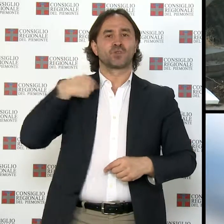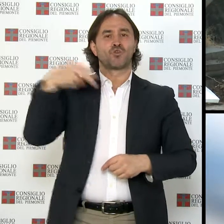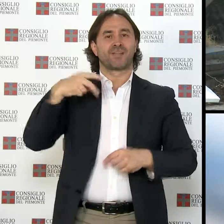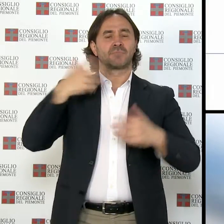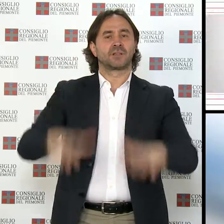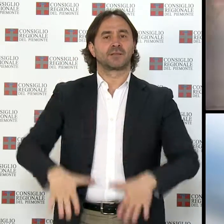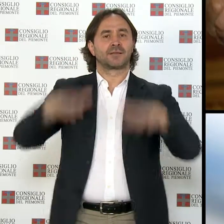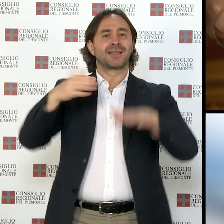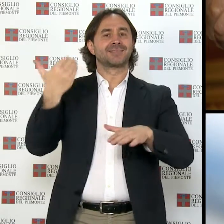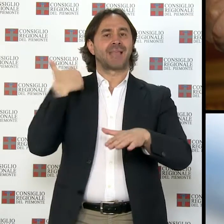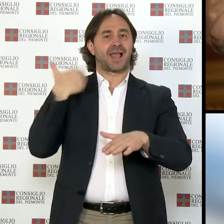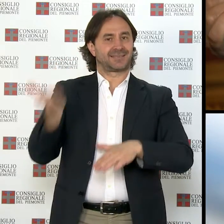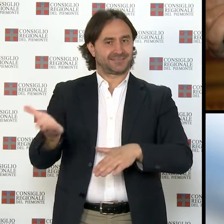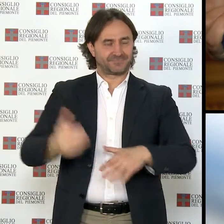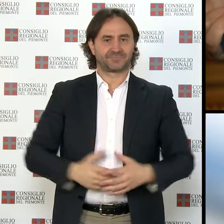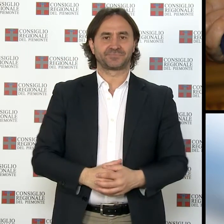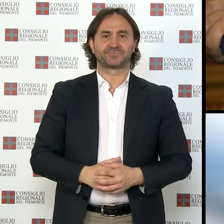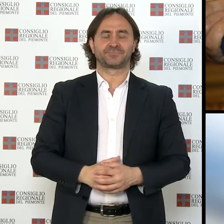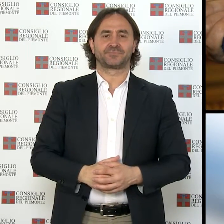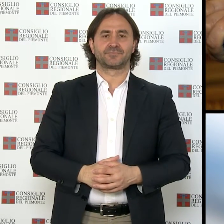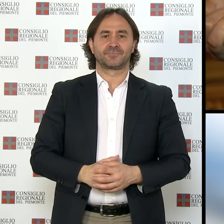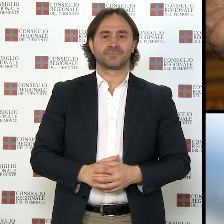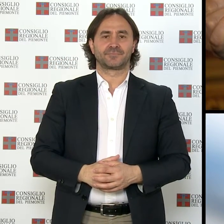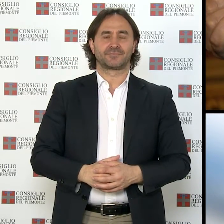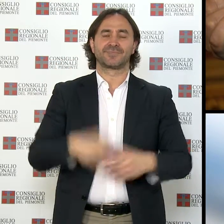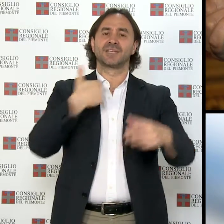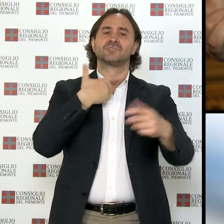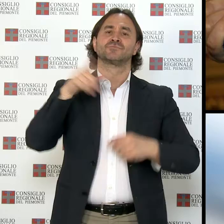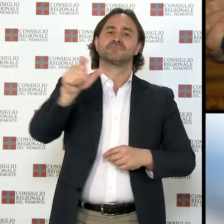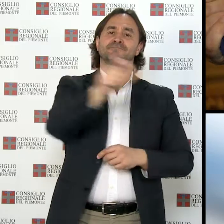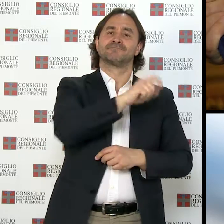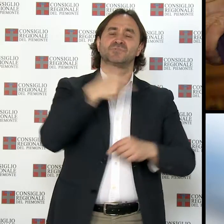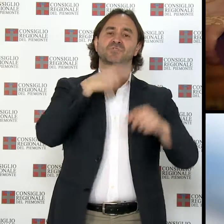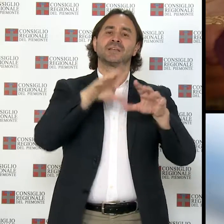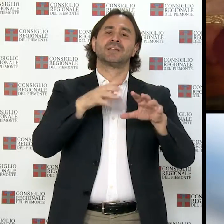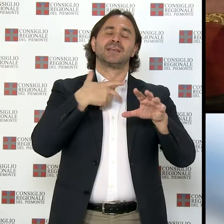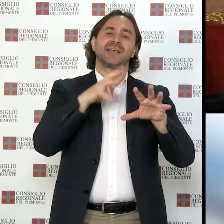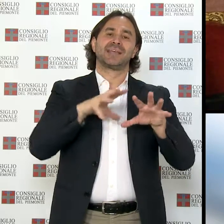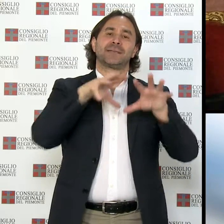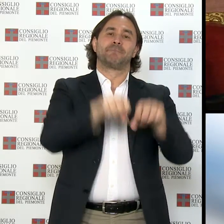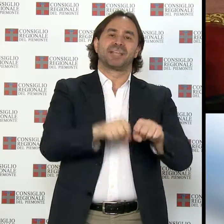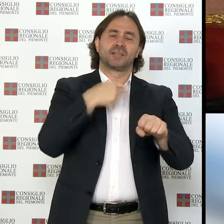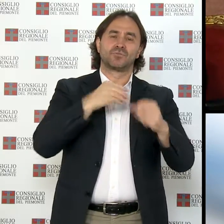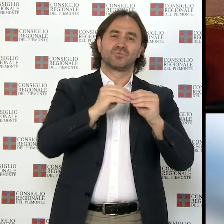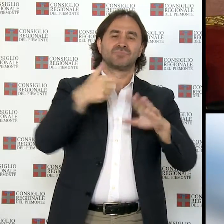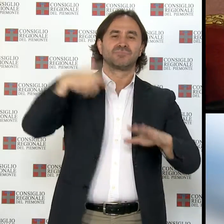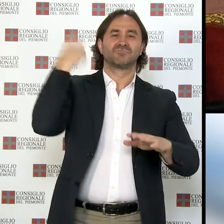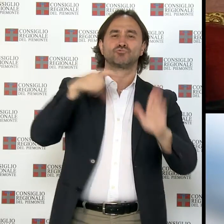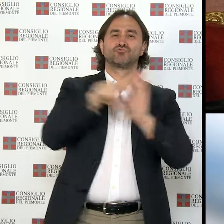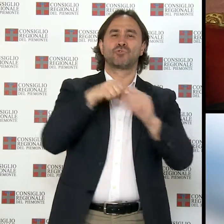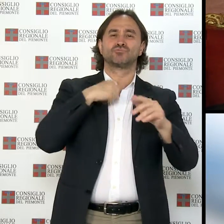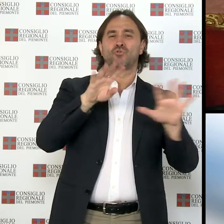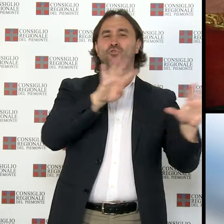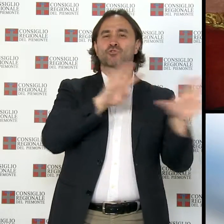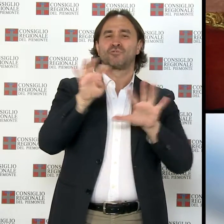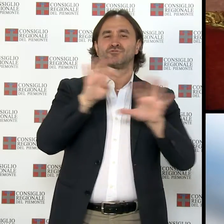novembre. Un riconoscimento all'impegno di chi ha vissuto alcuni dei drammatici episodi della storia del Novecento e ne ha